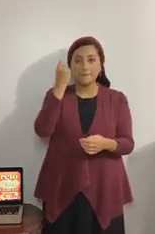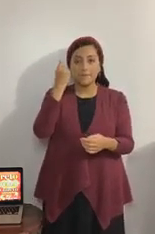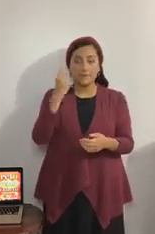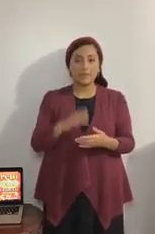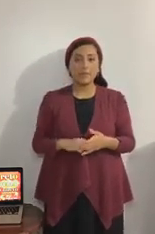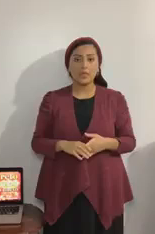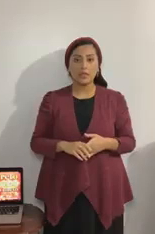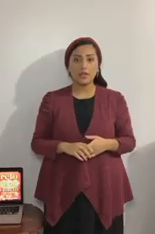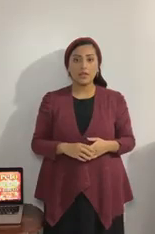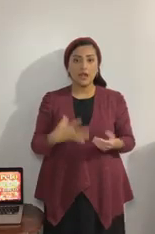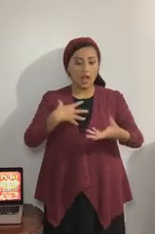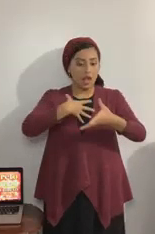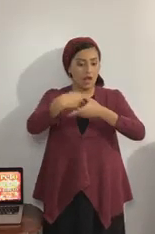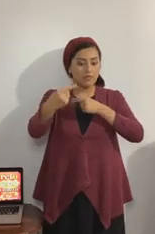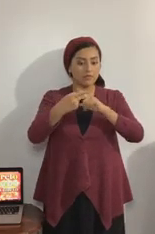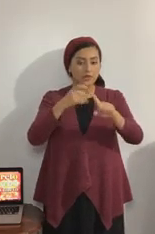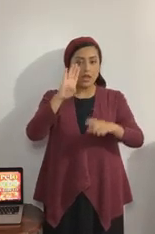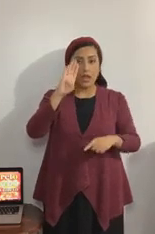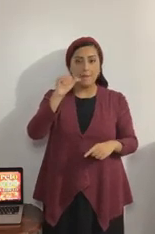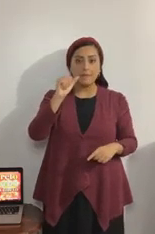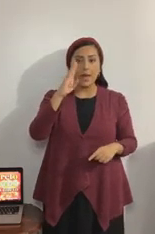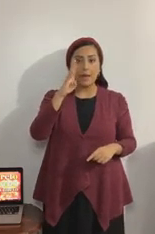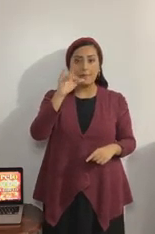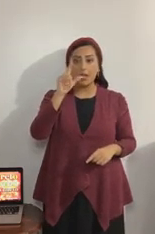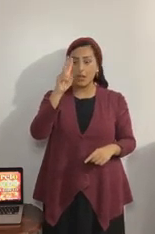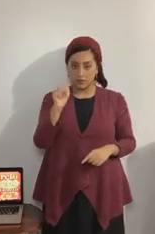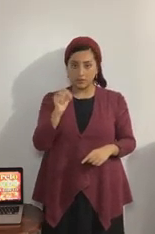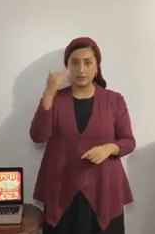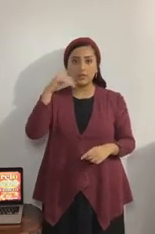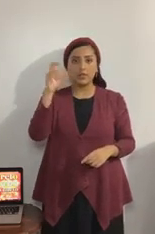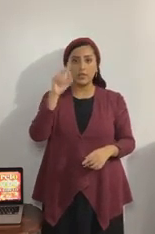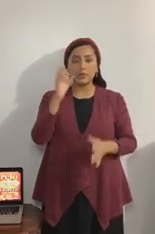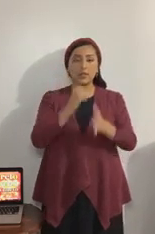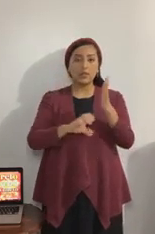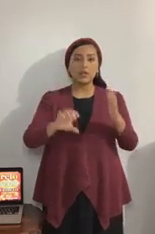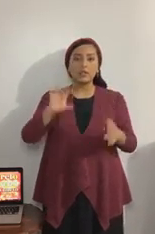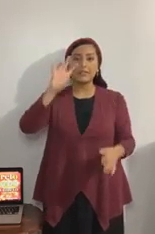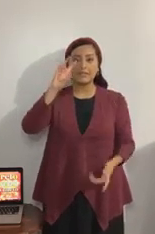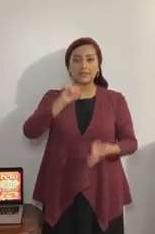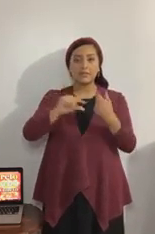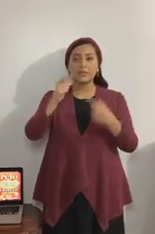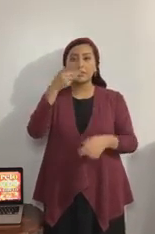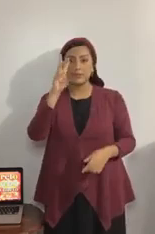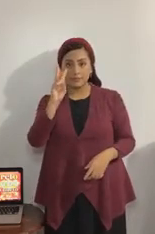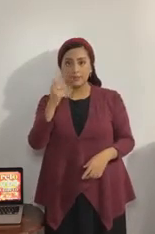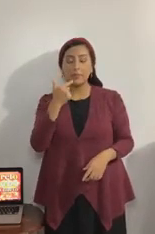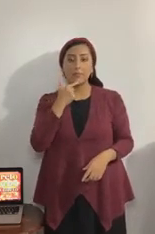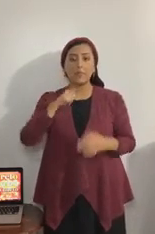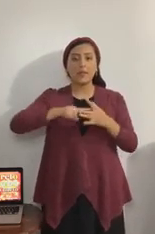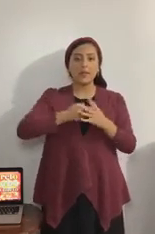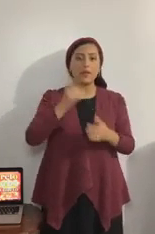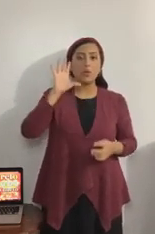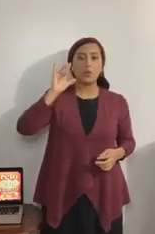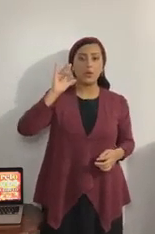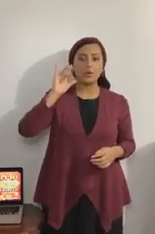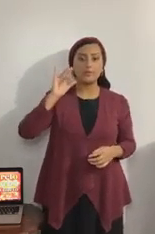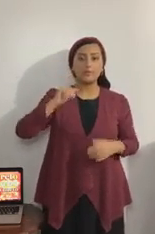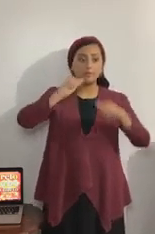usted rápido de Babilonia porque el tiempo se está cortando. Deuteronomio 7, verso 26. Desde el 25, las esculturas de sus